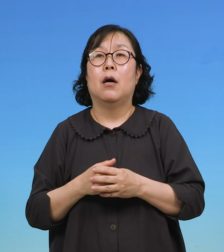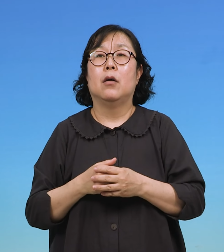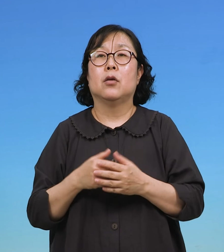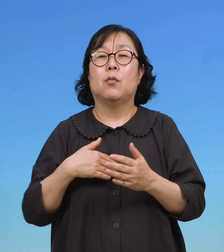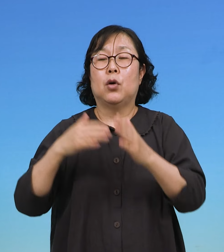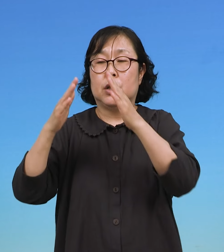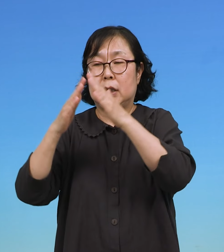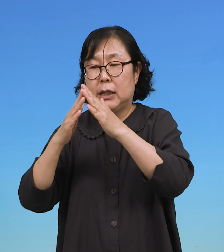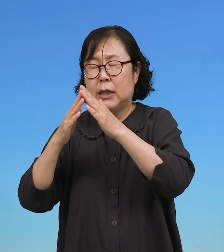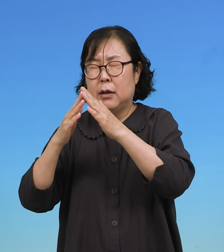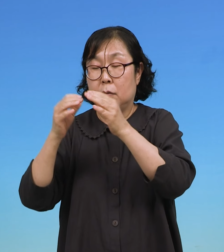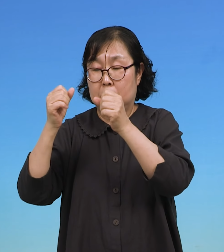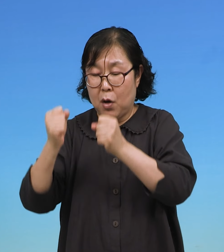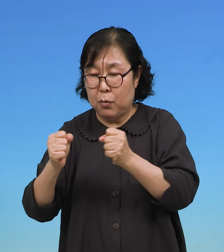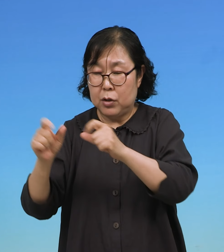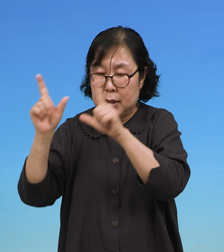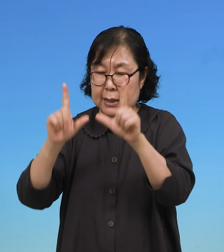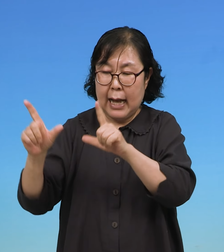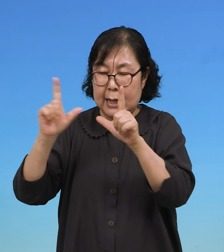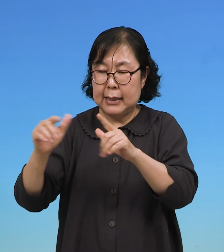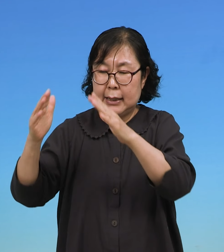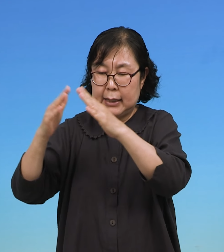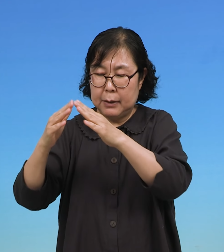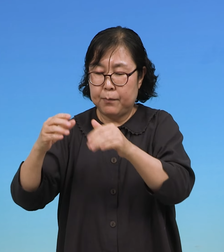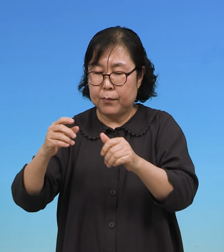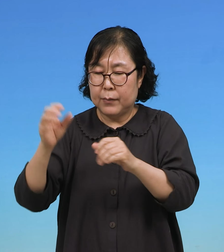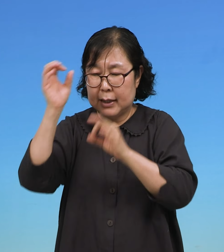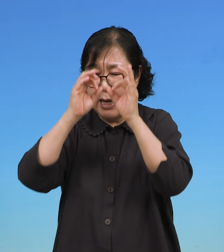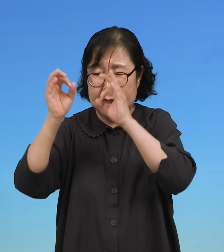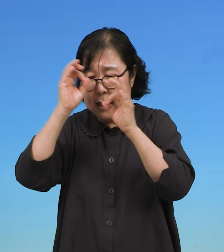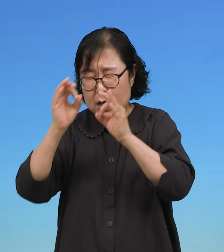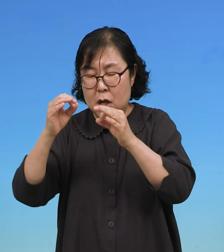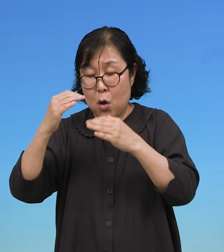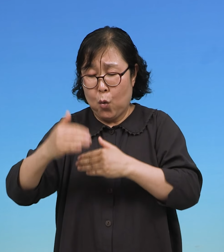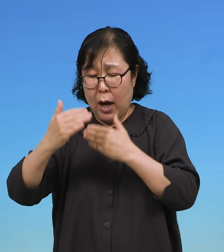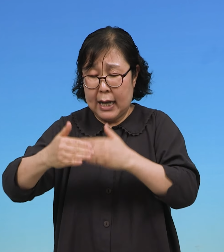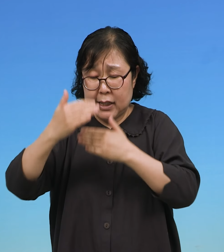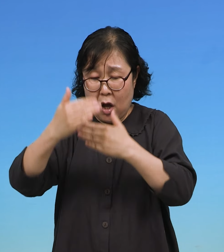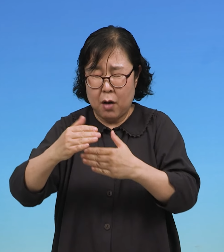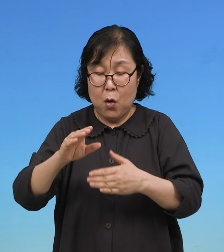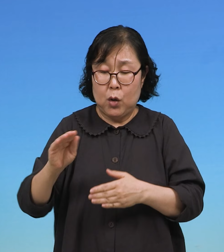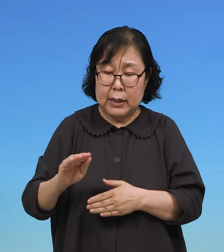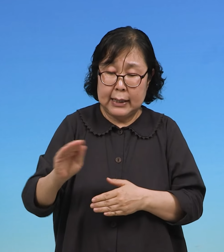구하는 과정에서부터 차량을 구하는 과정에서부터 이건